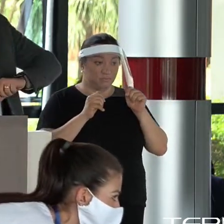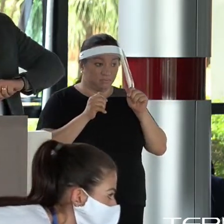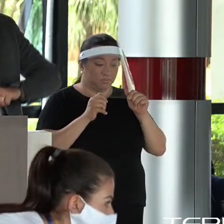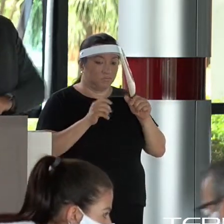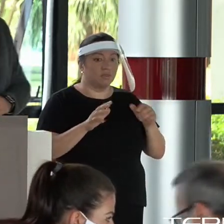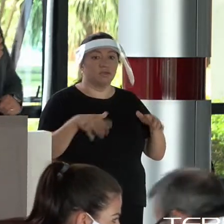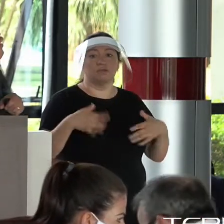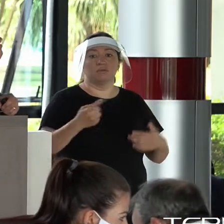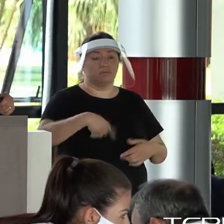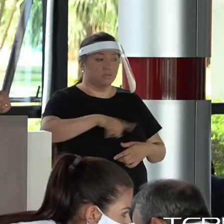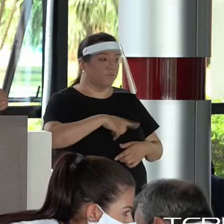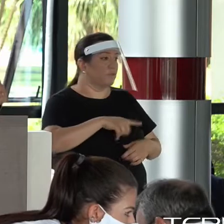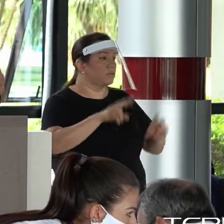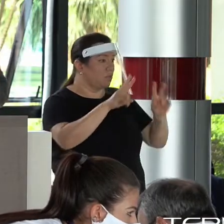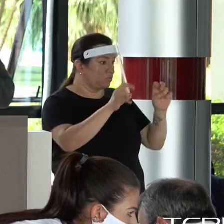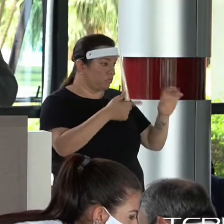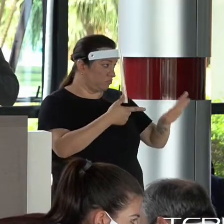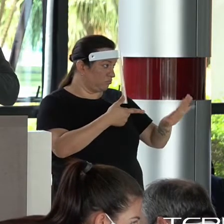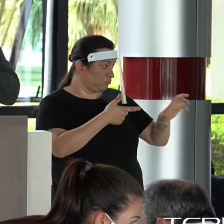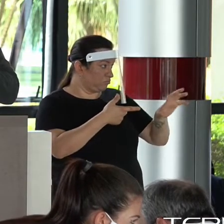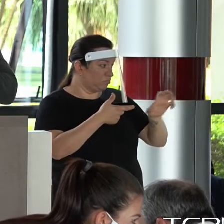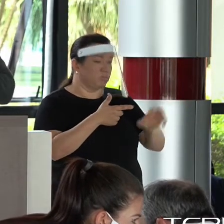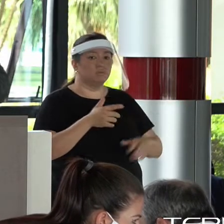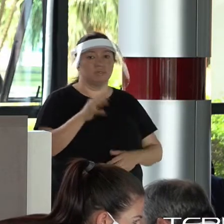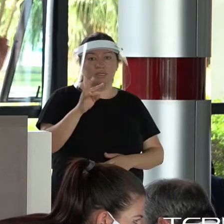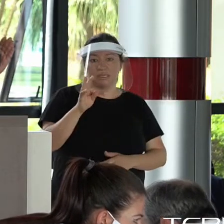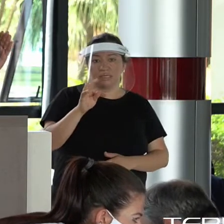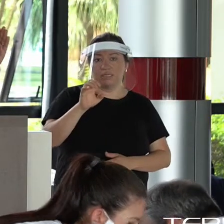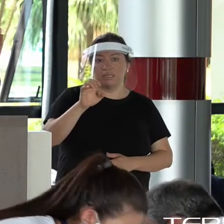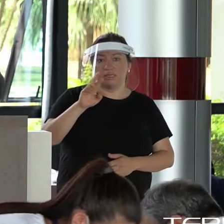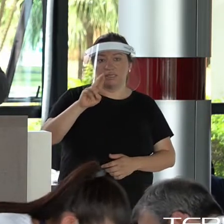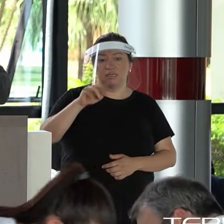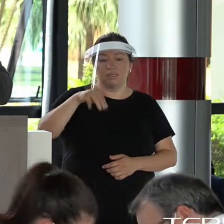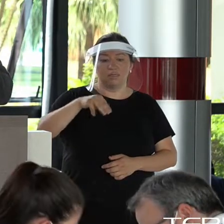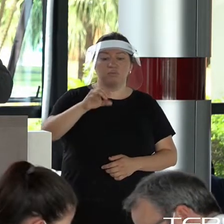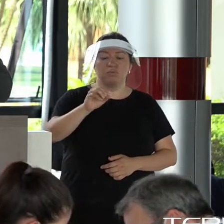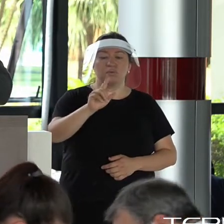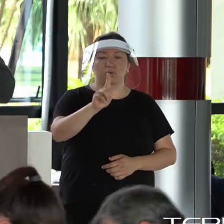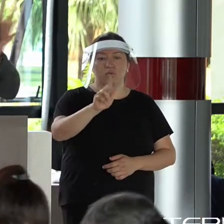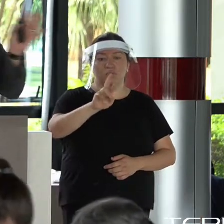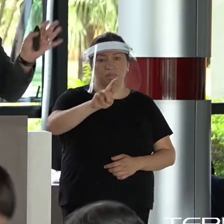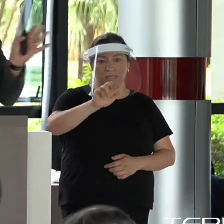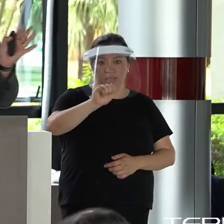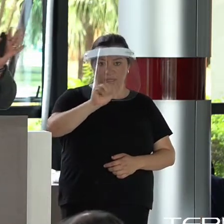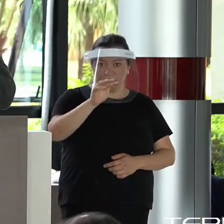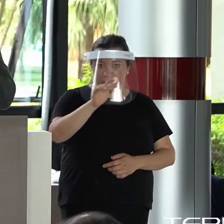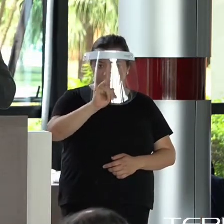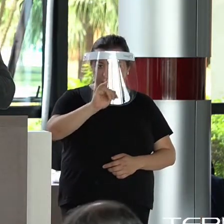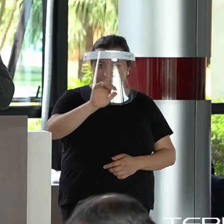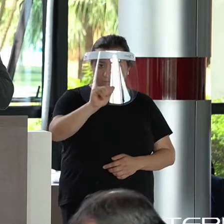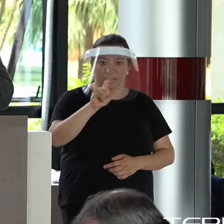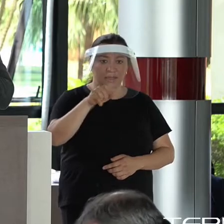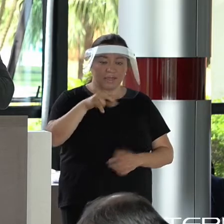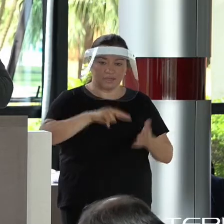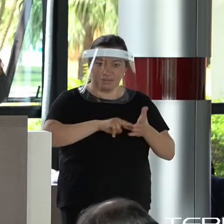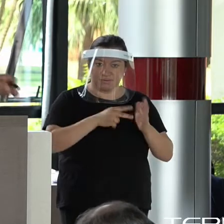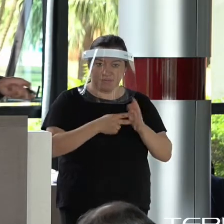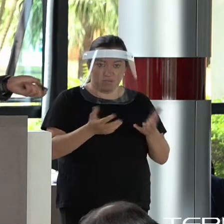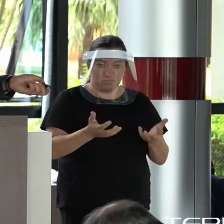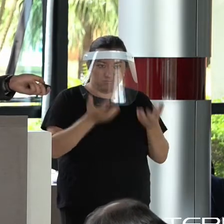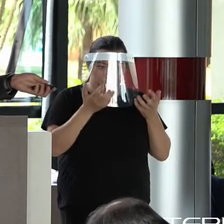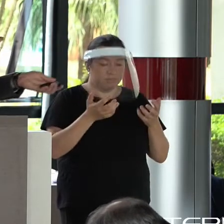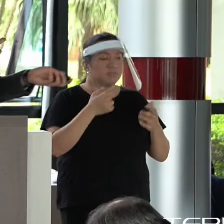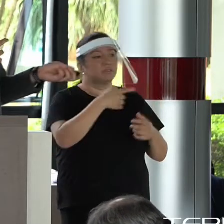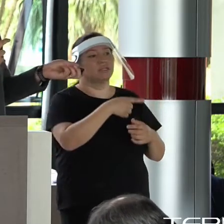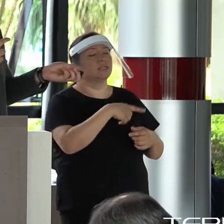fala sobre a termografia, pessoal, a gente tem aqui duas classificações principais dos estudos. O que a